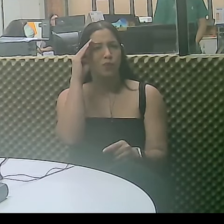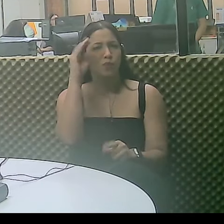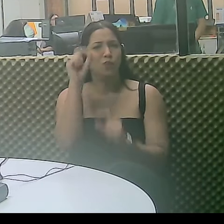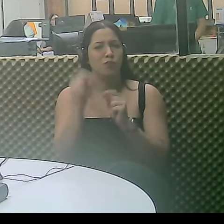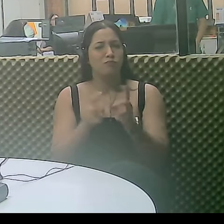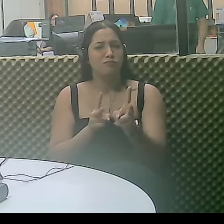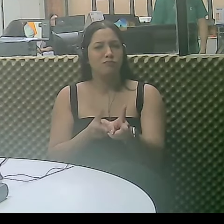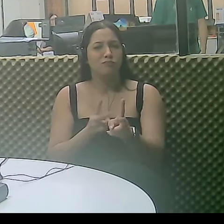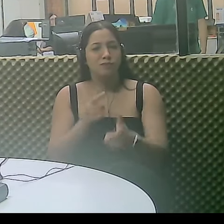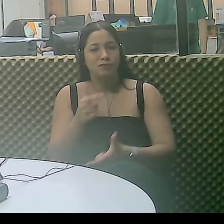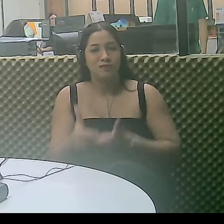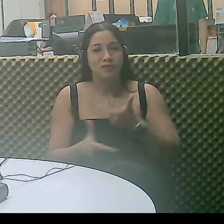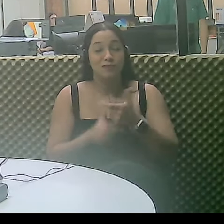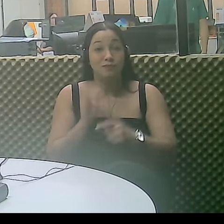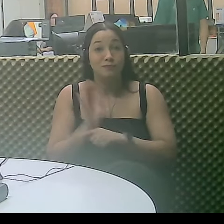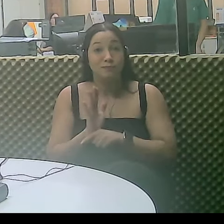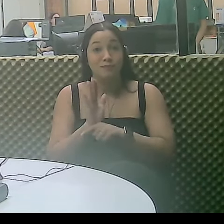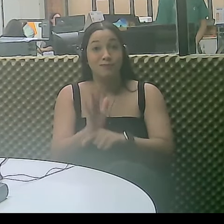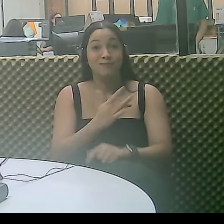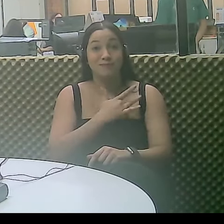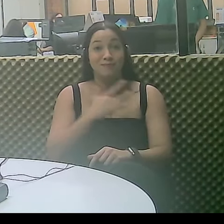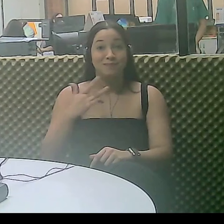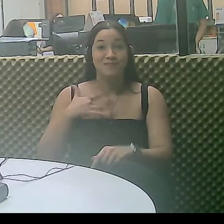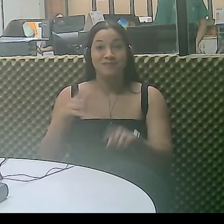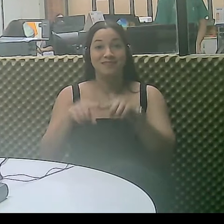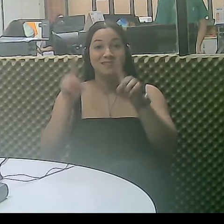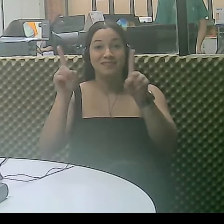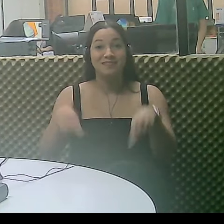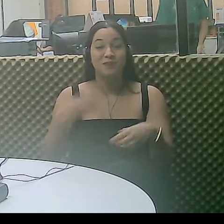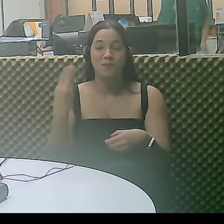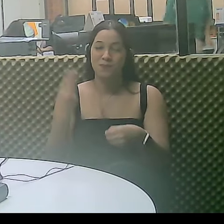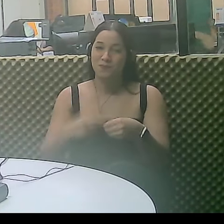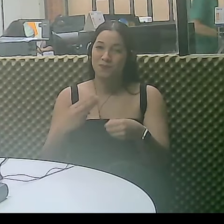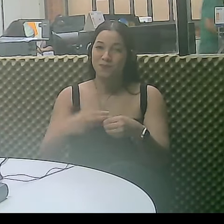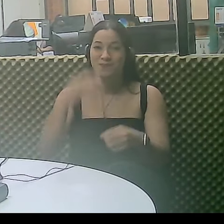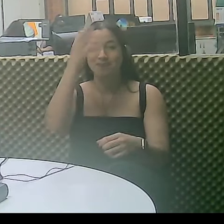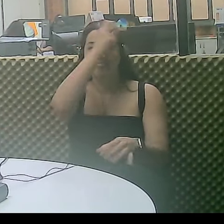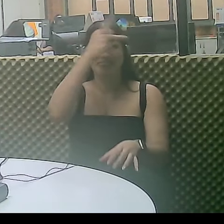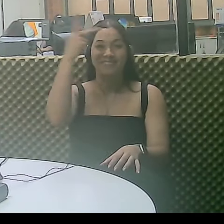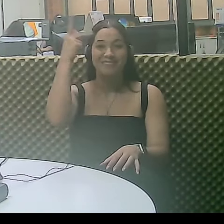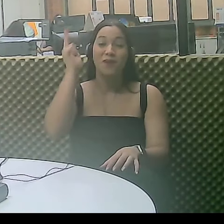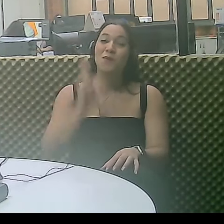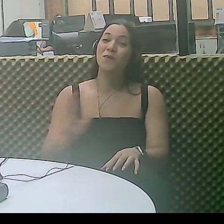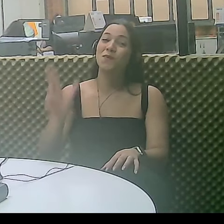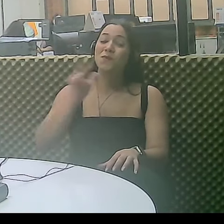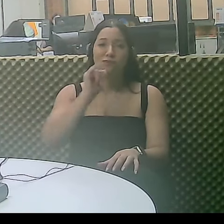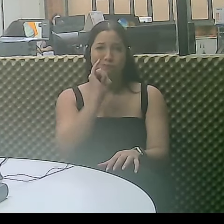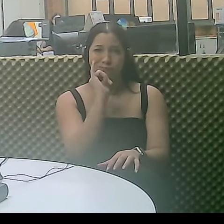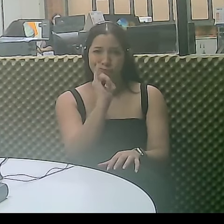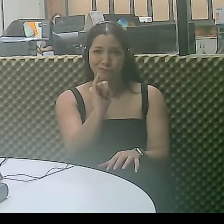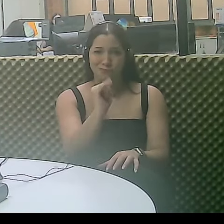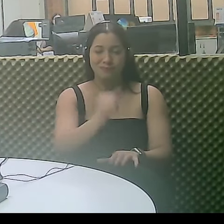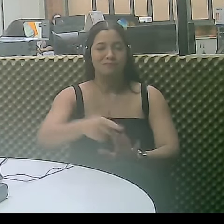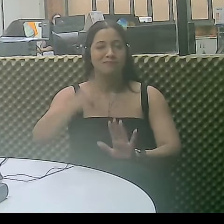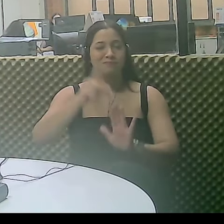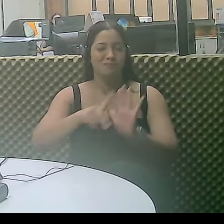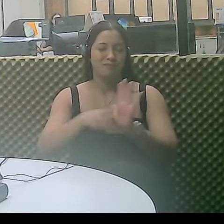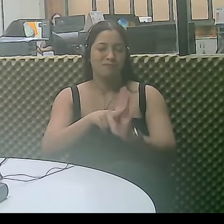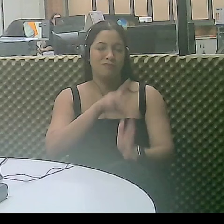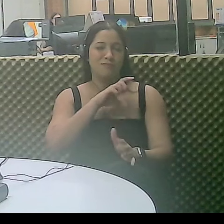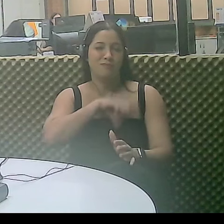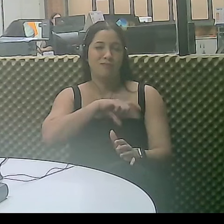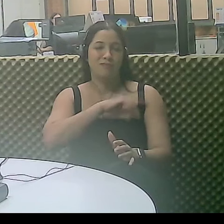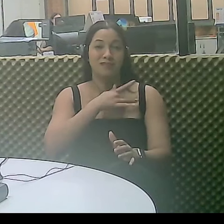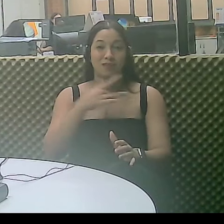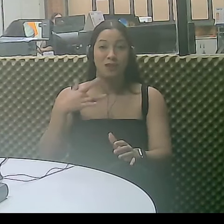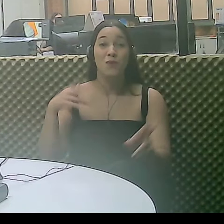de manter o serviço de assistência à saúde aos servidores municipais, a Prefeitura de Uberlândia informa que o plano de saúde ofertado